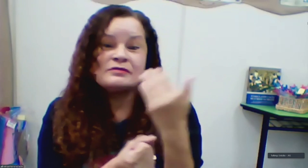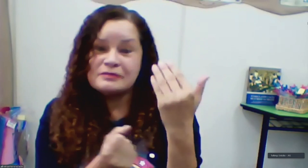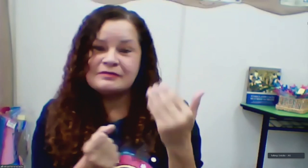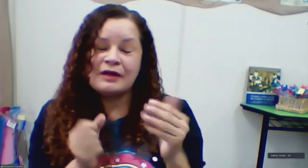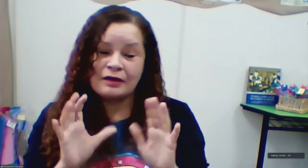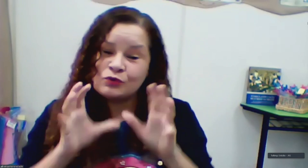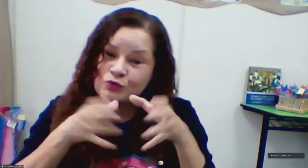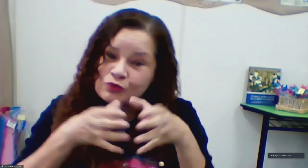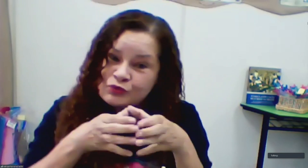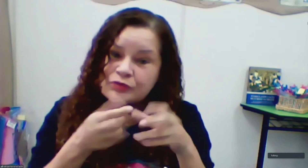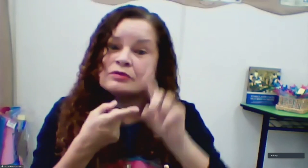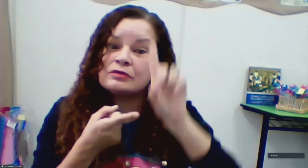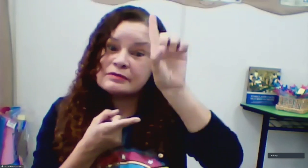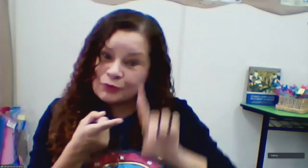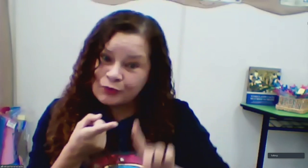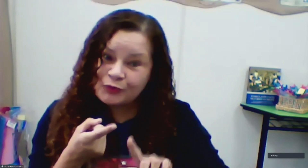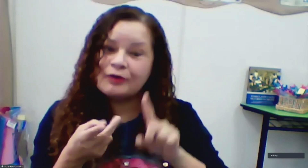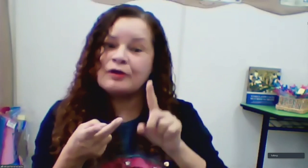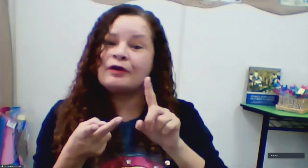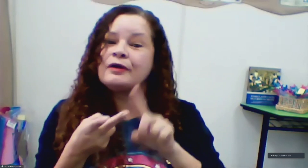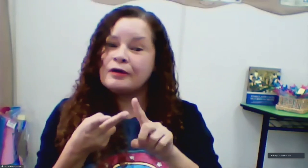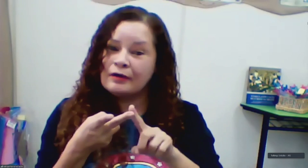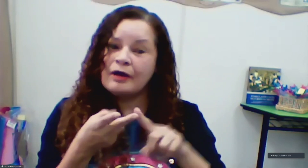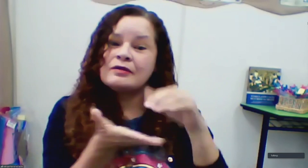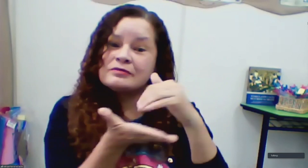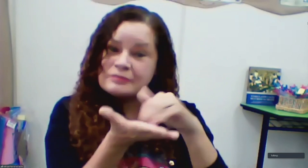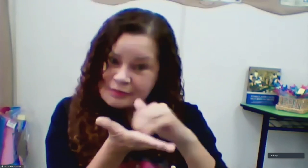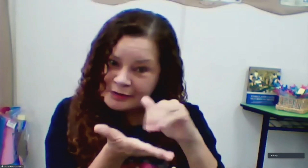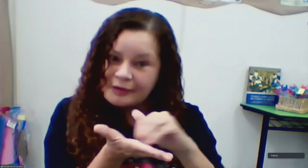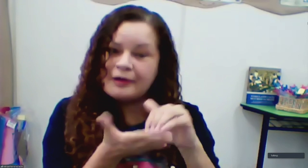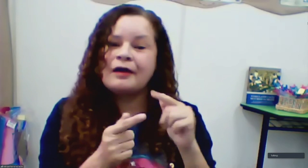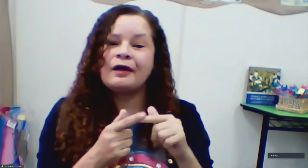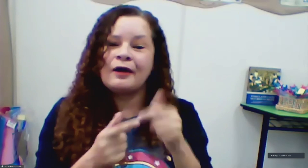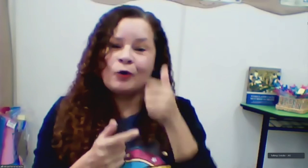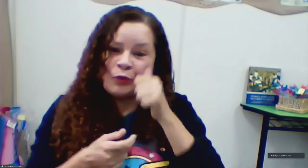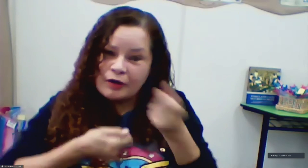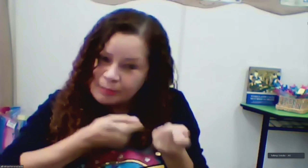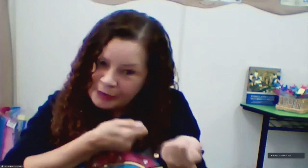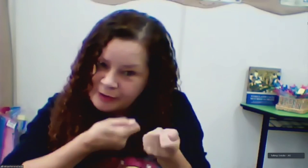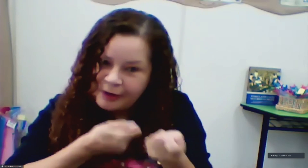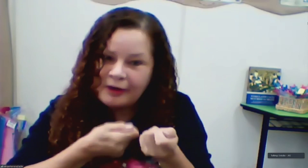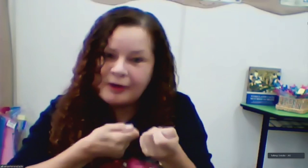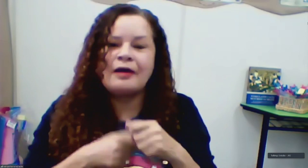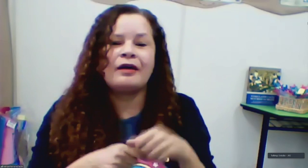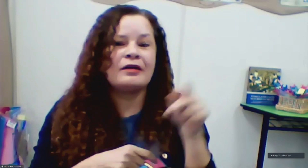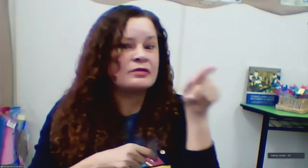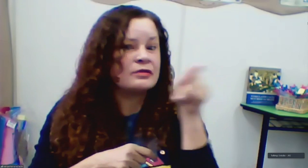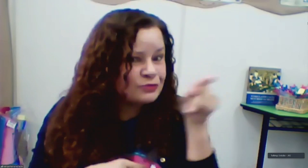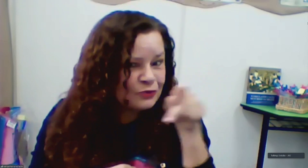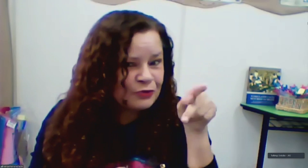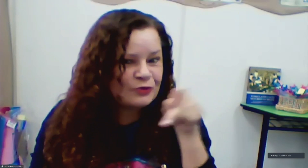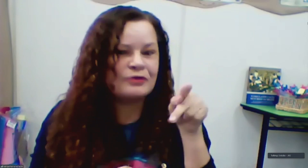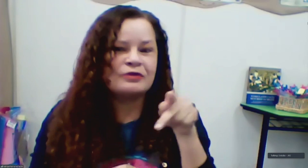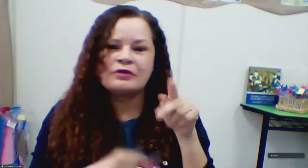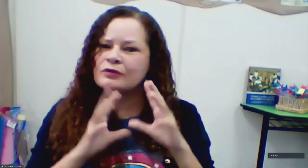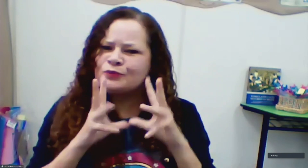vejo a língua de sinais, é maravilhoso. Então, a gente tem um grupo de deficientes,